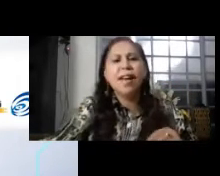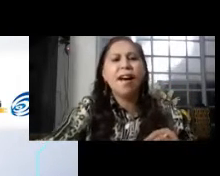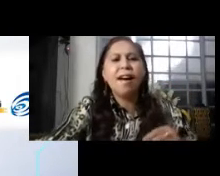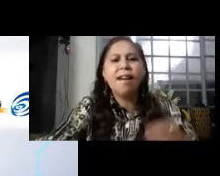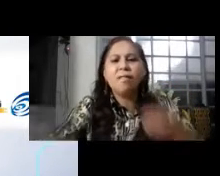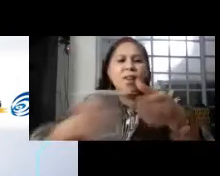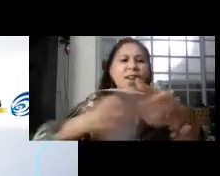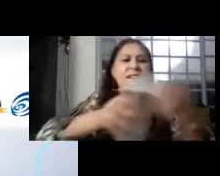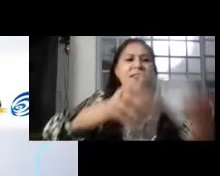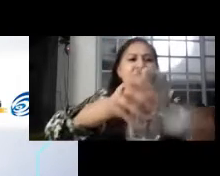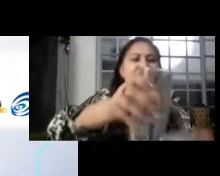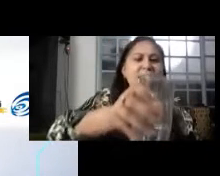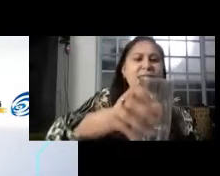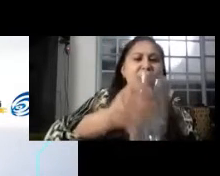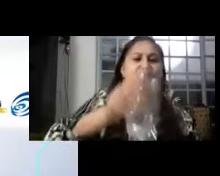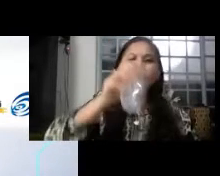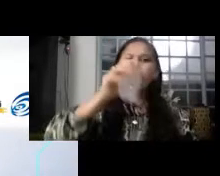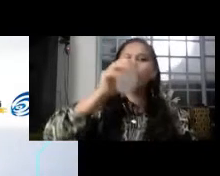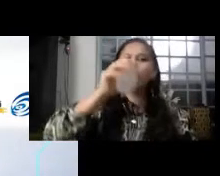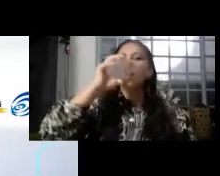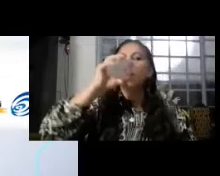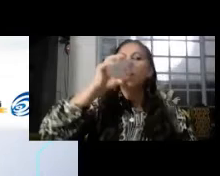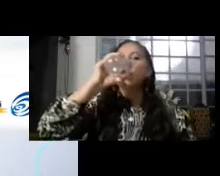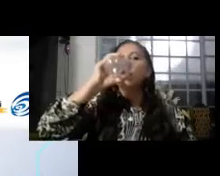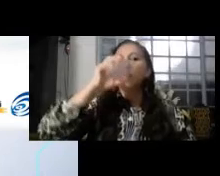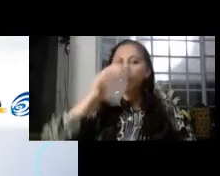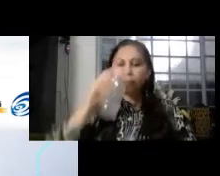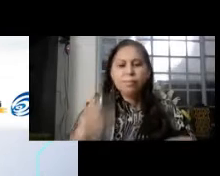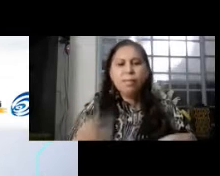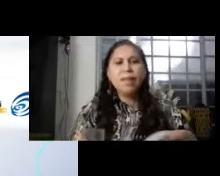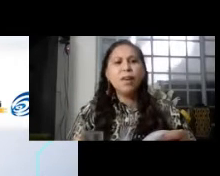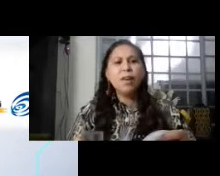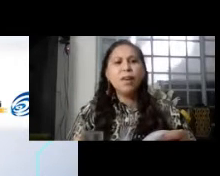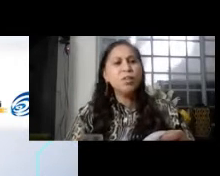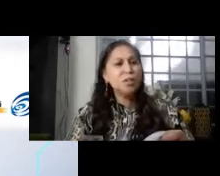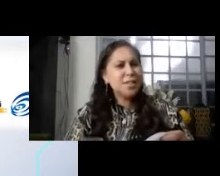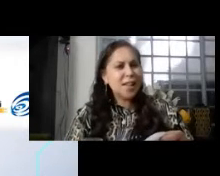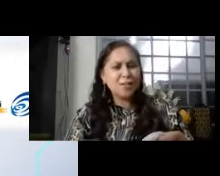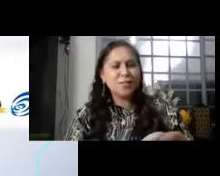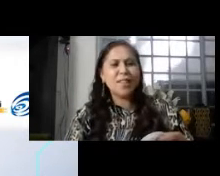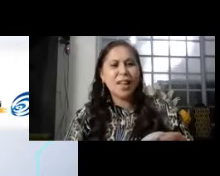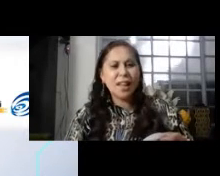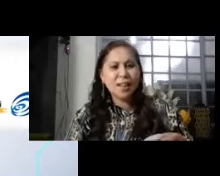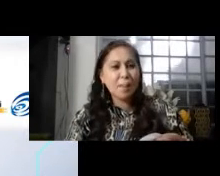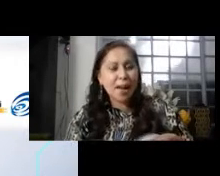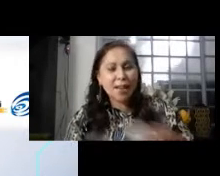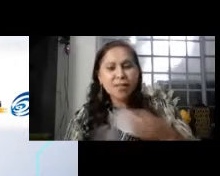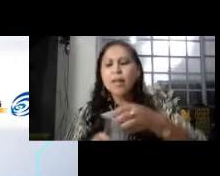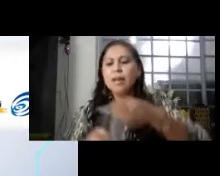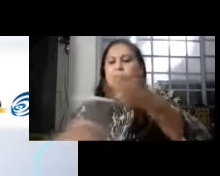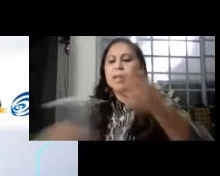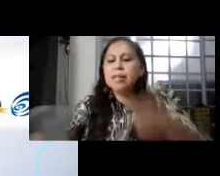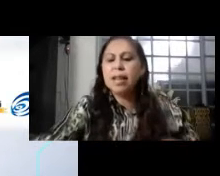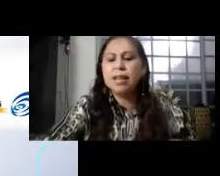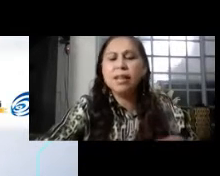quer água? Aí traz a água, não. Tá gostosa a água, não tá? Quer mais?